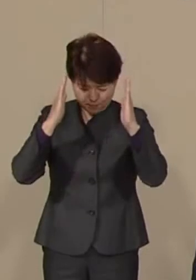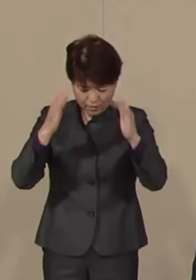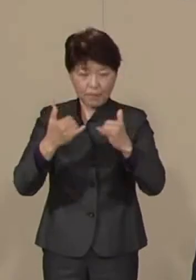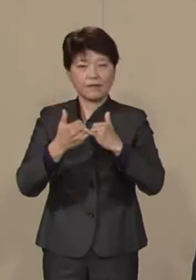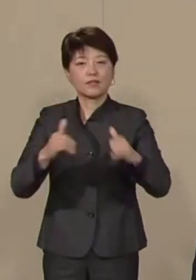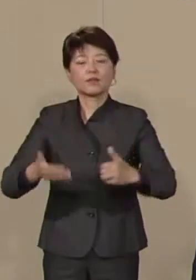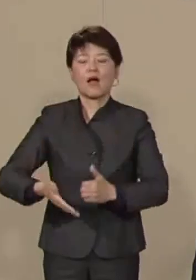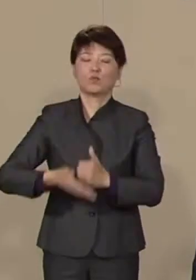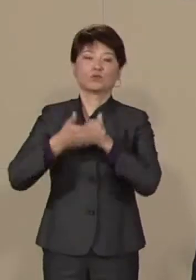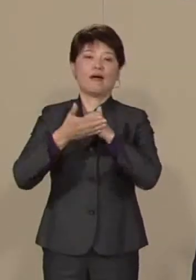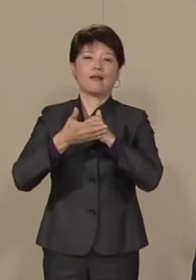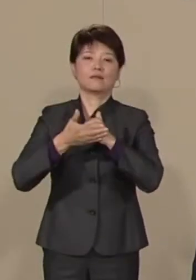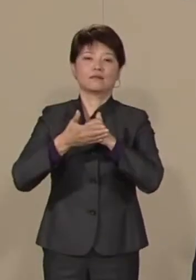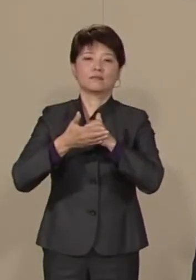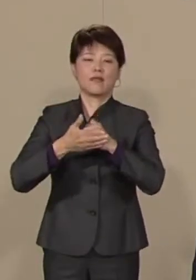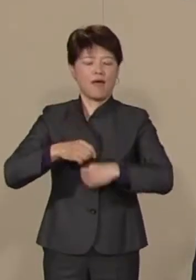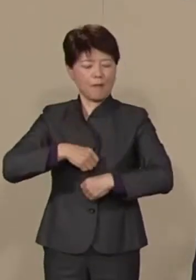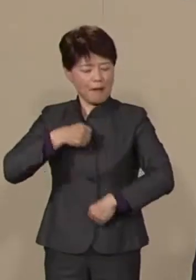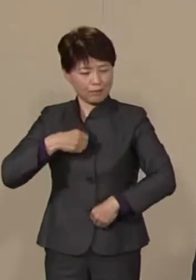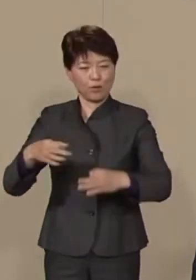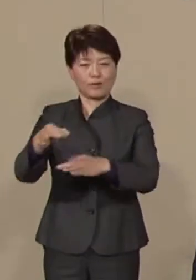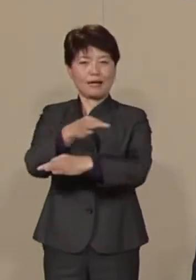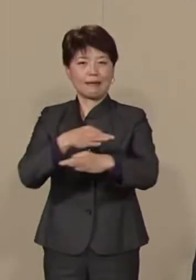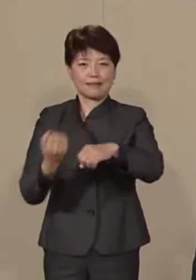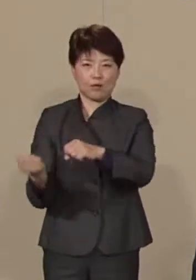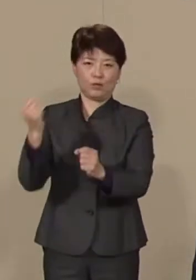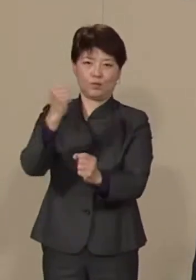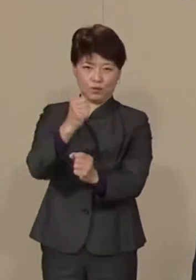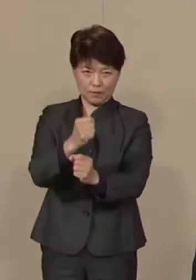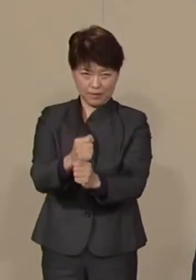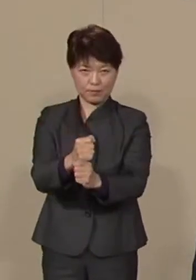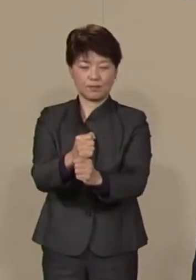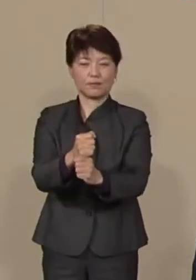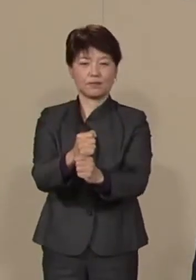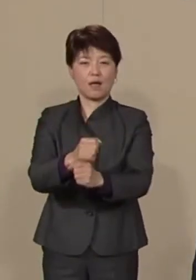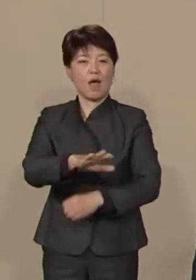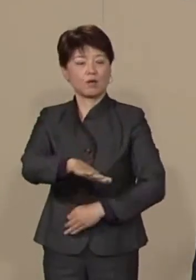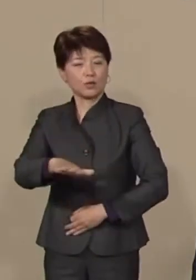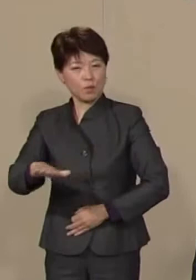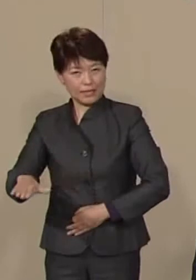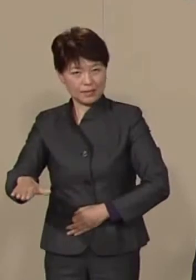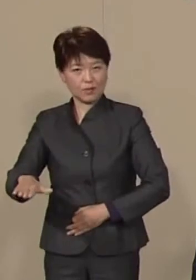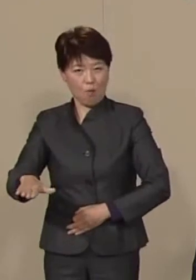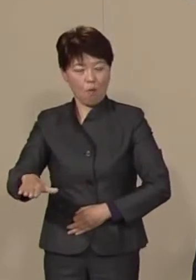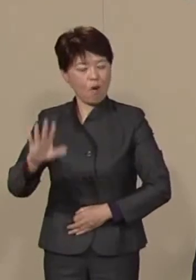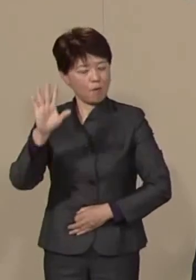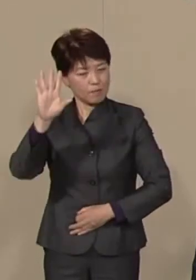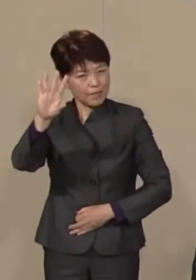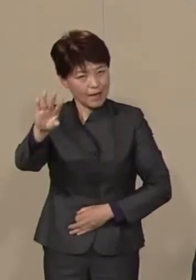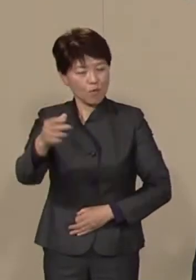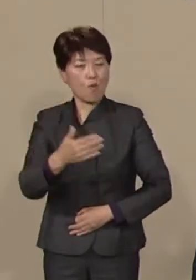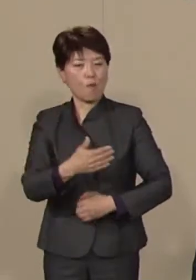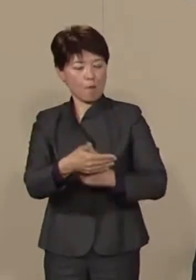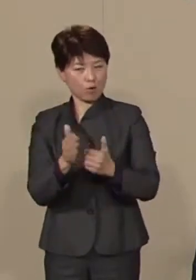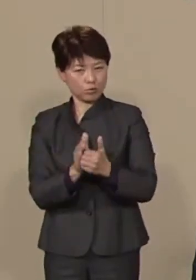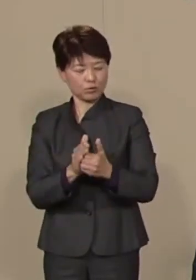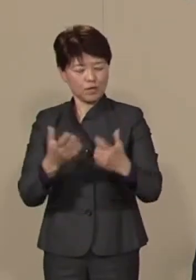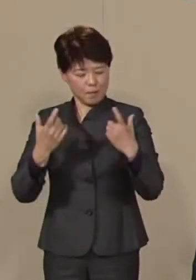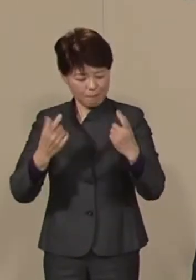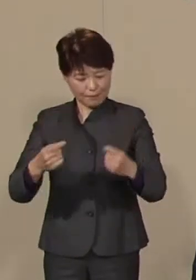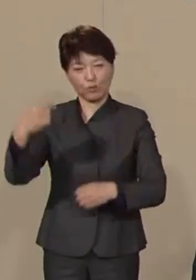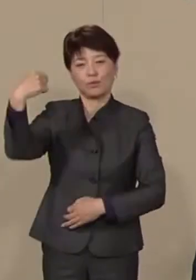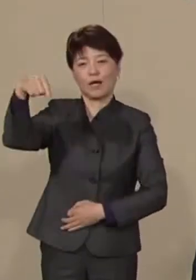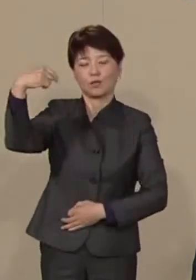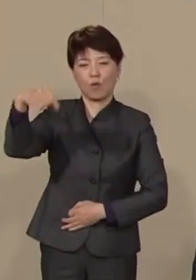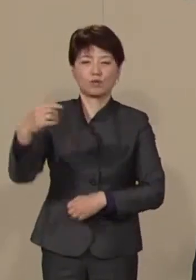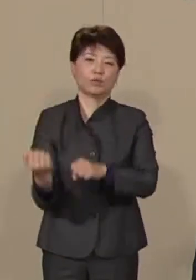真っ当な経済を取り戻していきます子どもたちの未来を守るまっとうな教育を取り戻していき